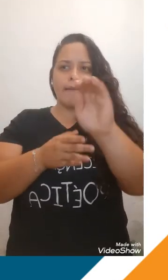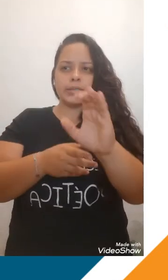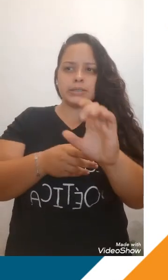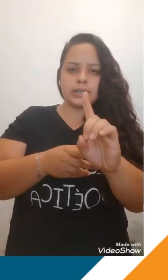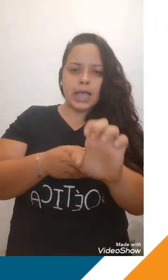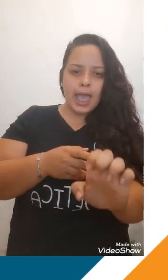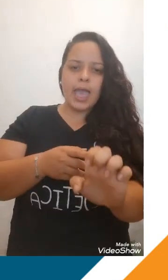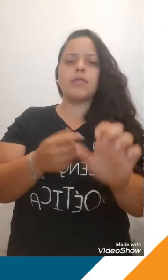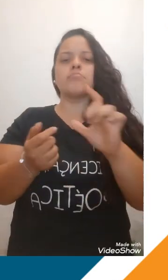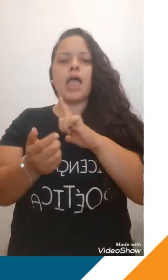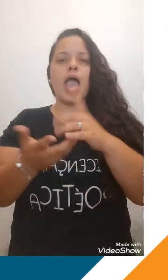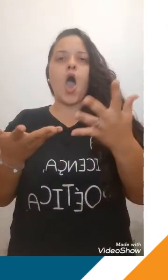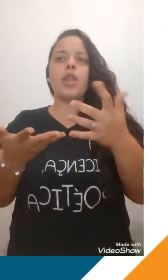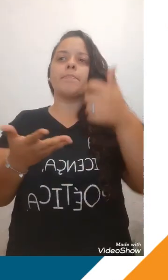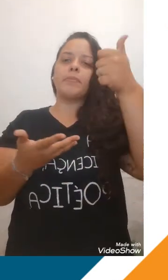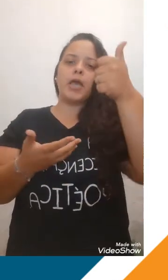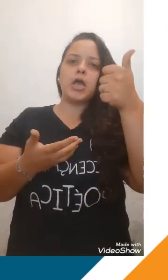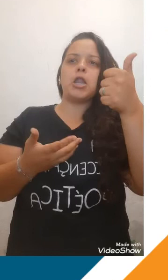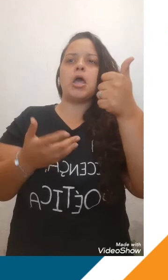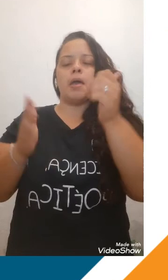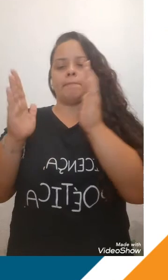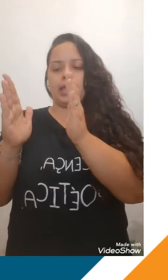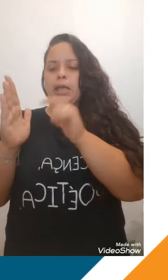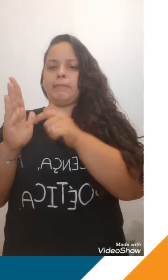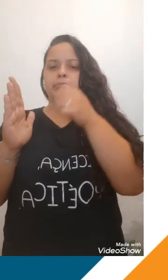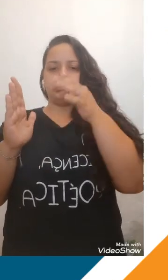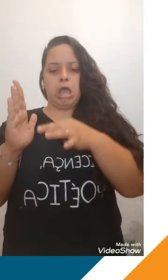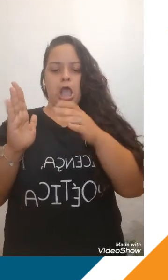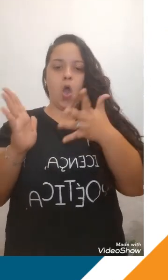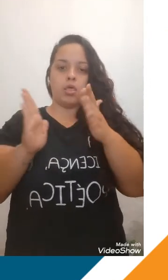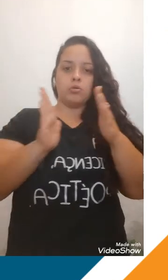a primeira afirmativa correta e a segunda parte da alternativa errada,